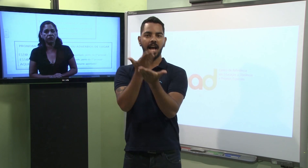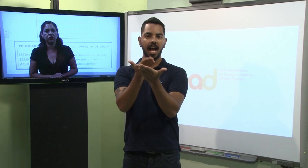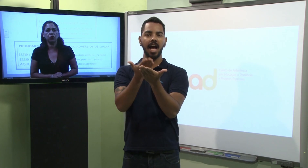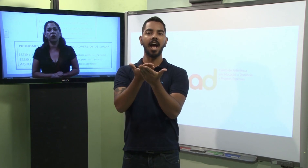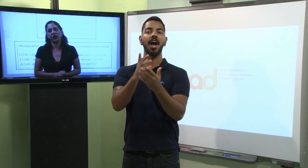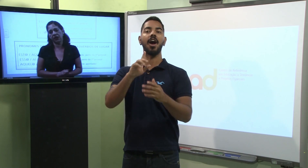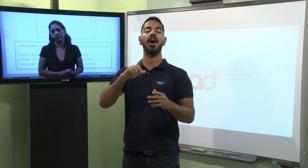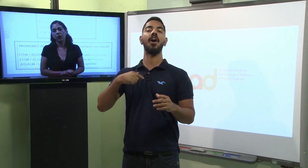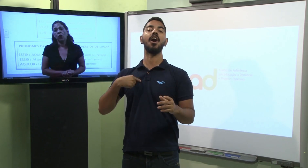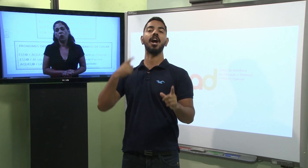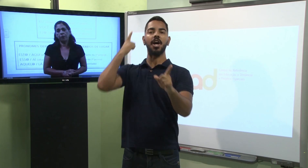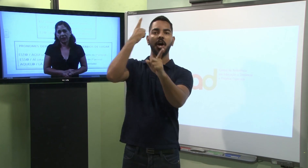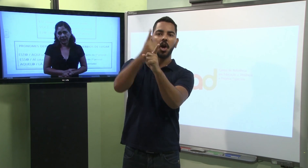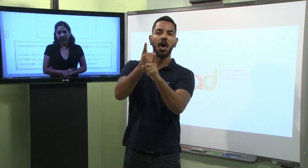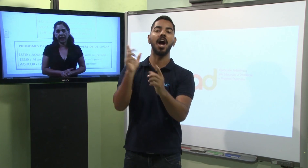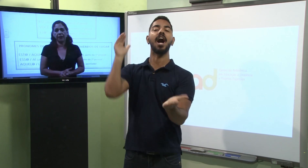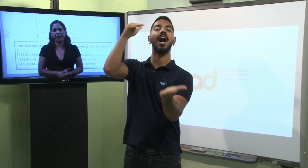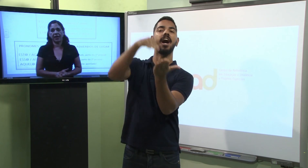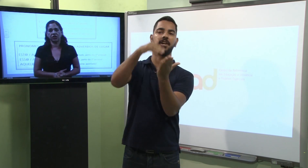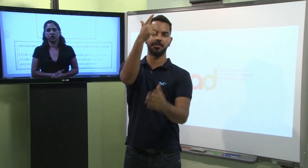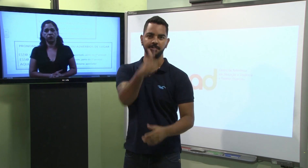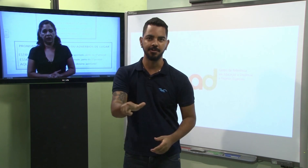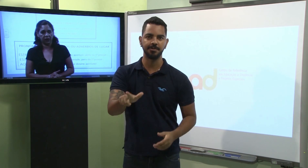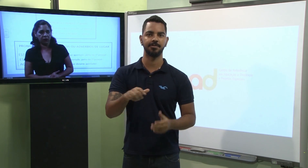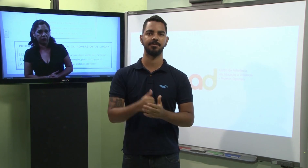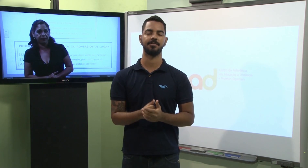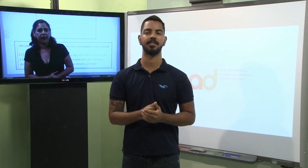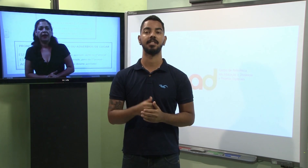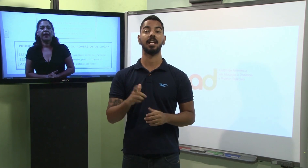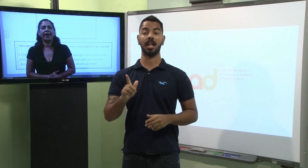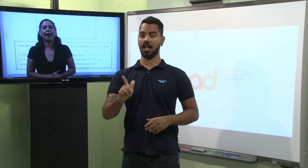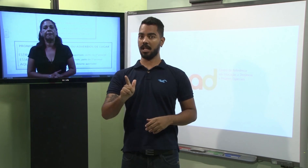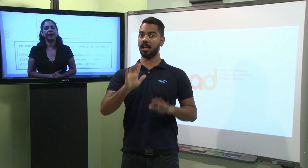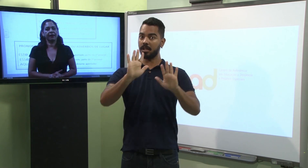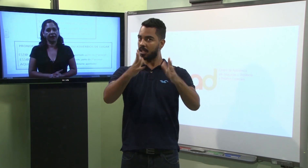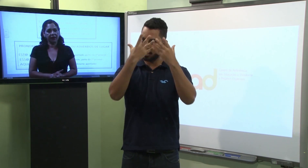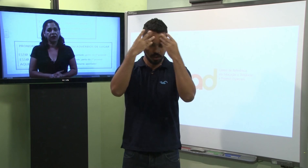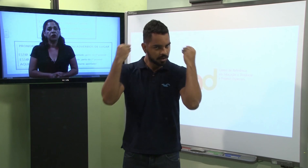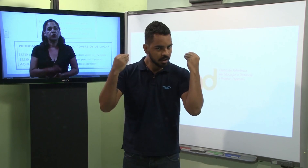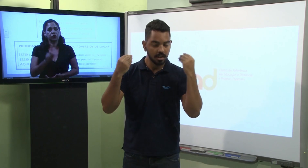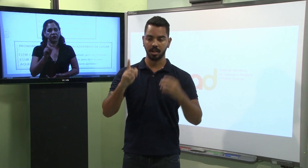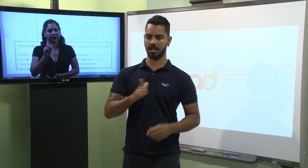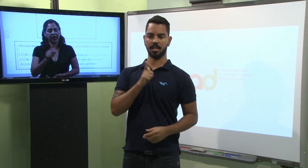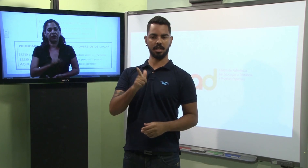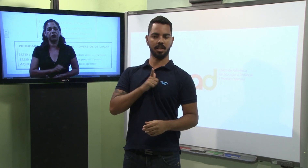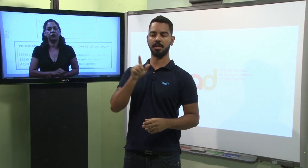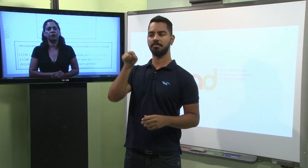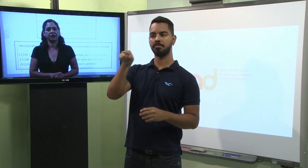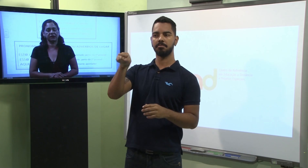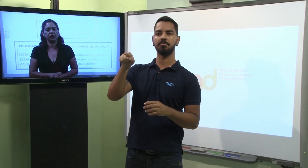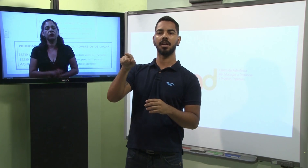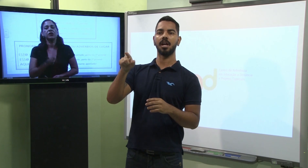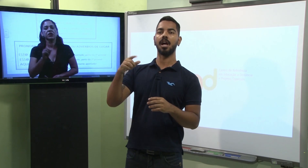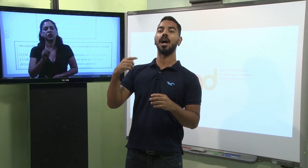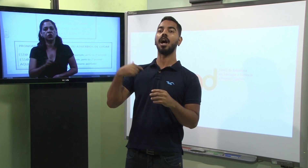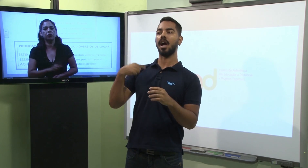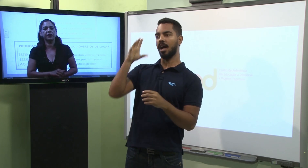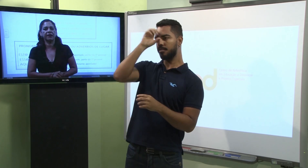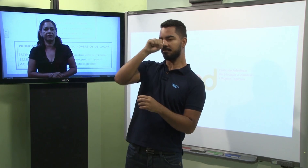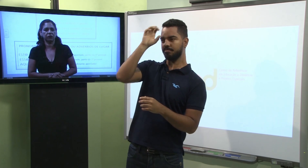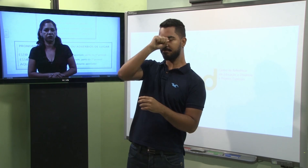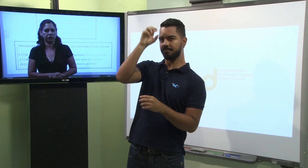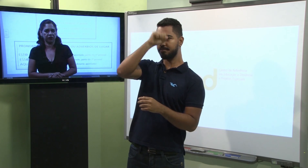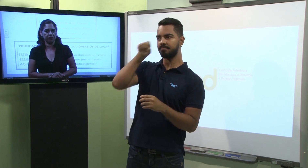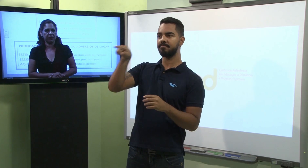se esqueçam de que compreender a gramática de uma língua é aprender suas regras de formação e